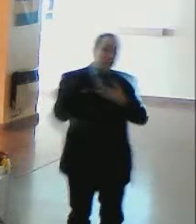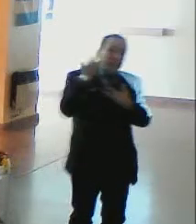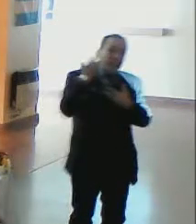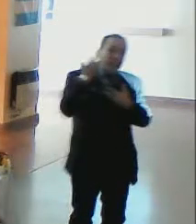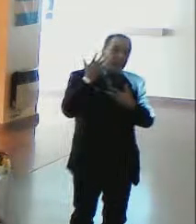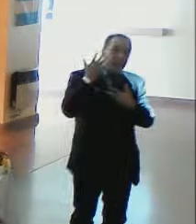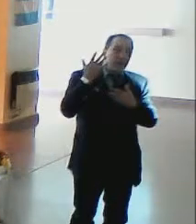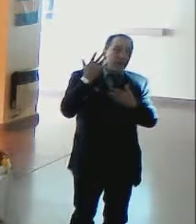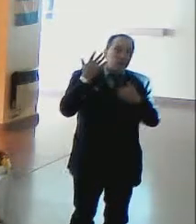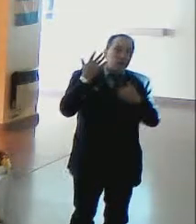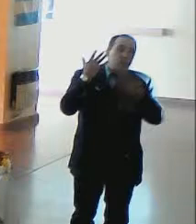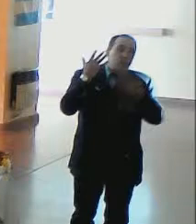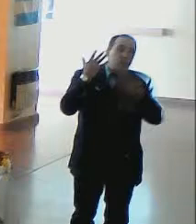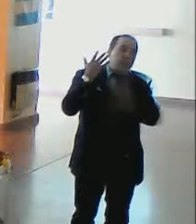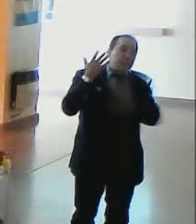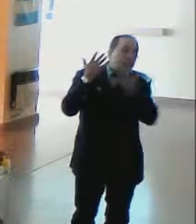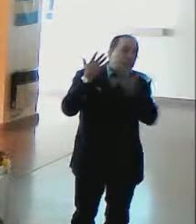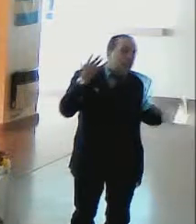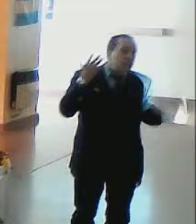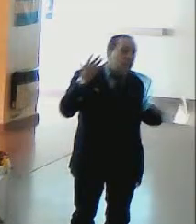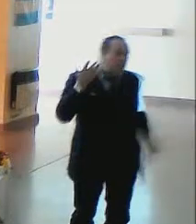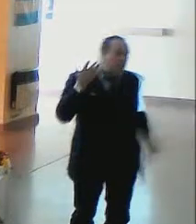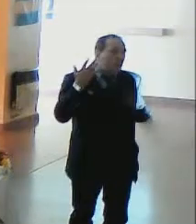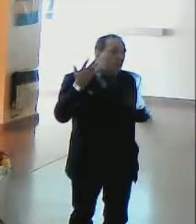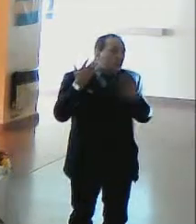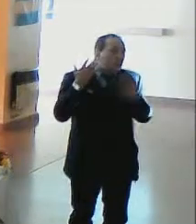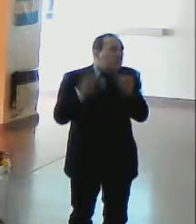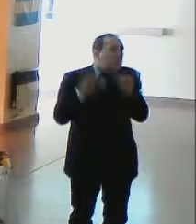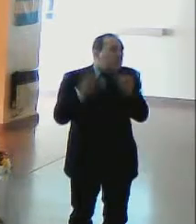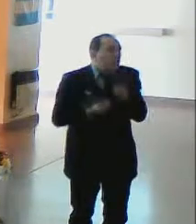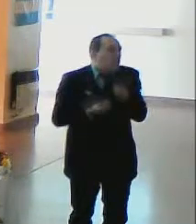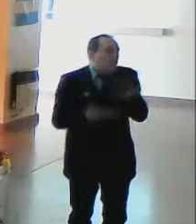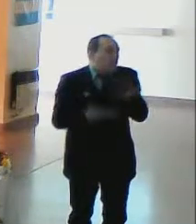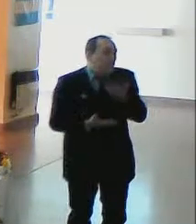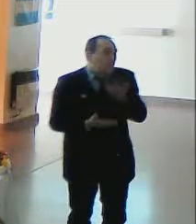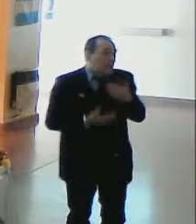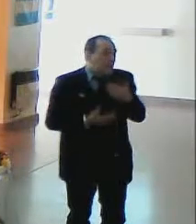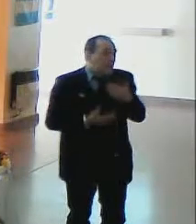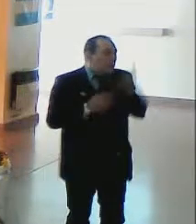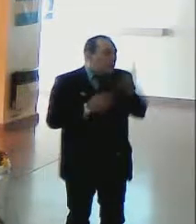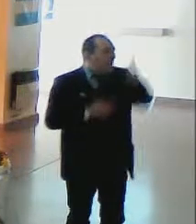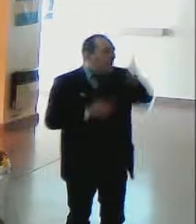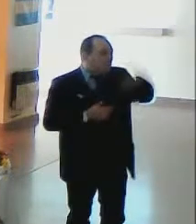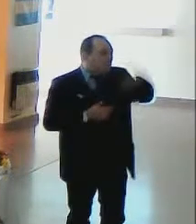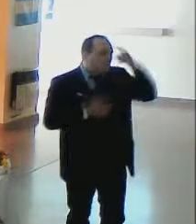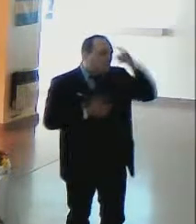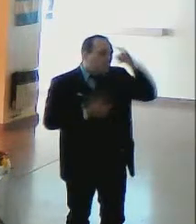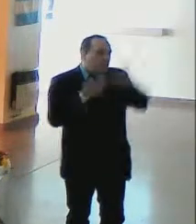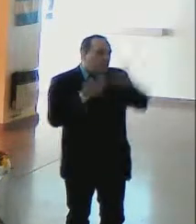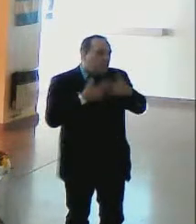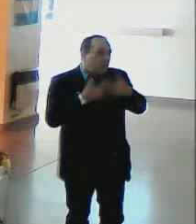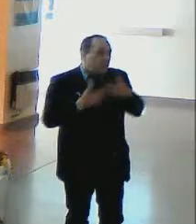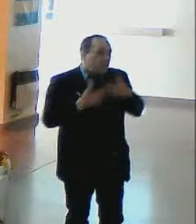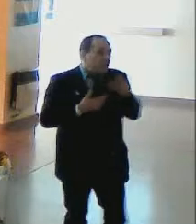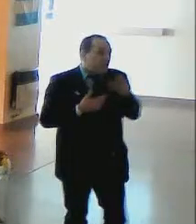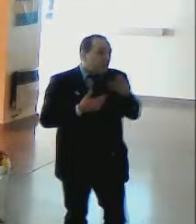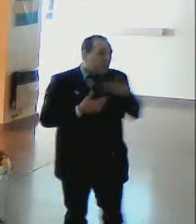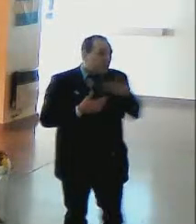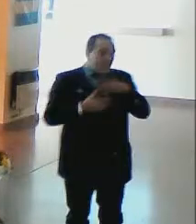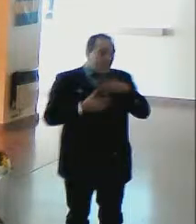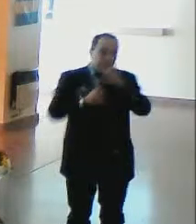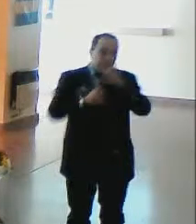dos agujeritos, lo metía o el cuchillo o lo que encontraba. Entonces le daba la corriente. Entonces mi mamá